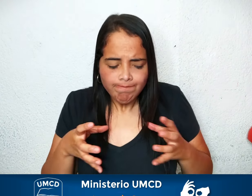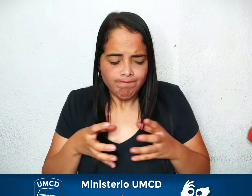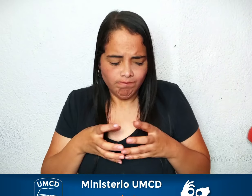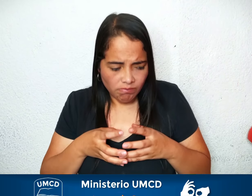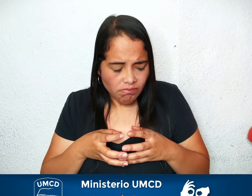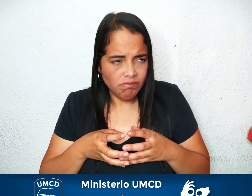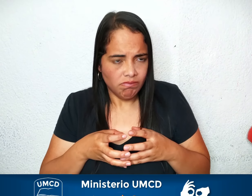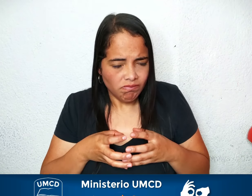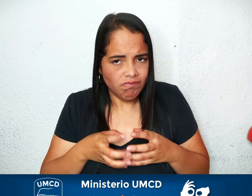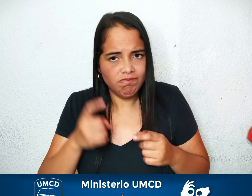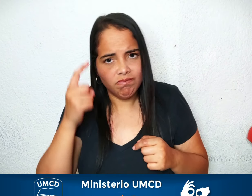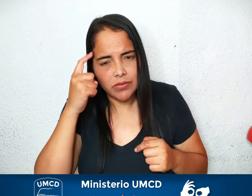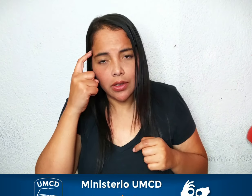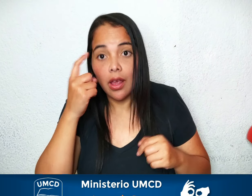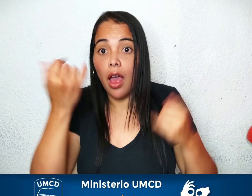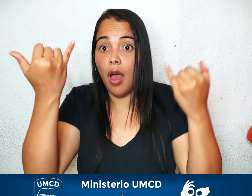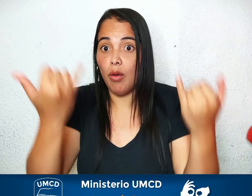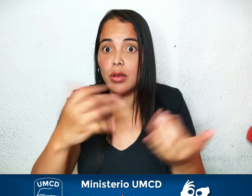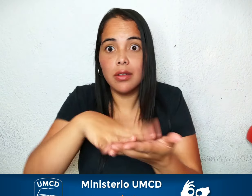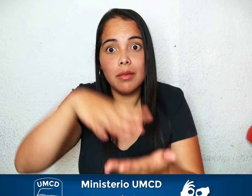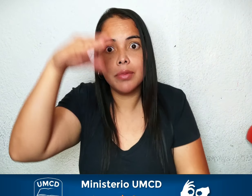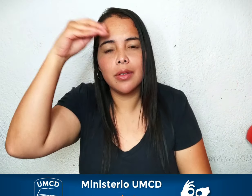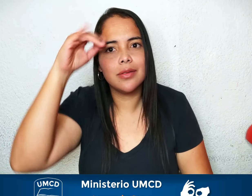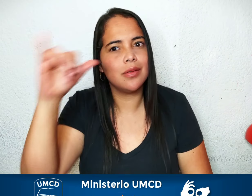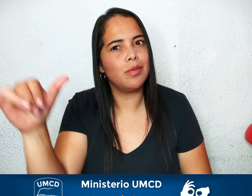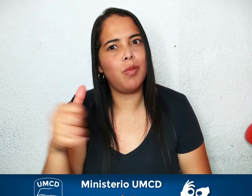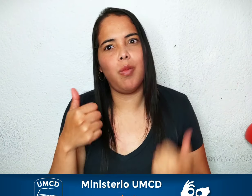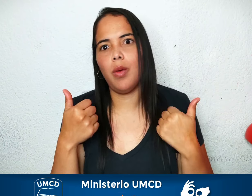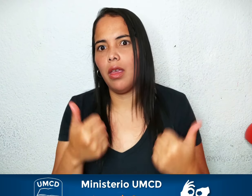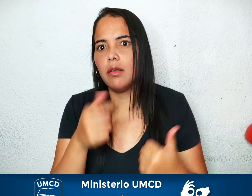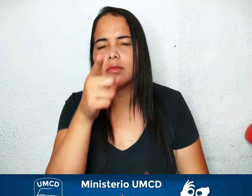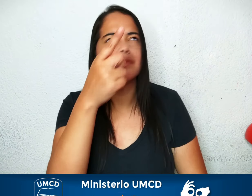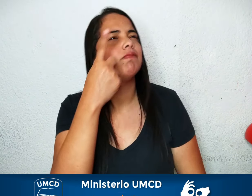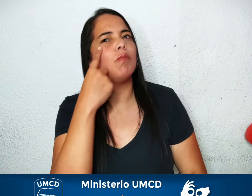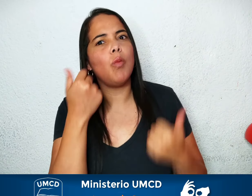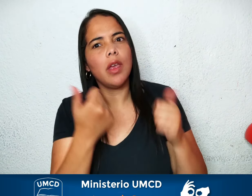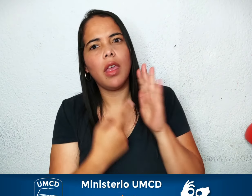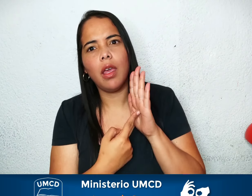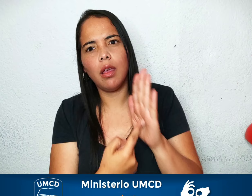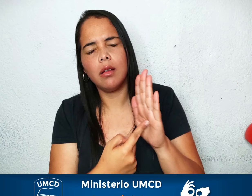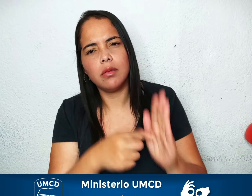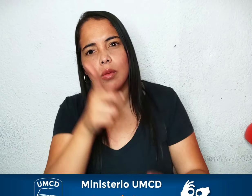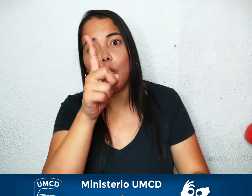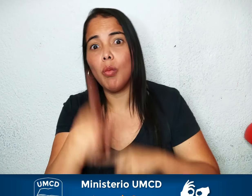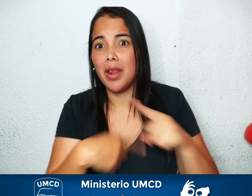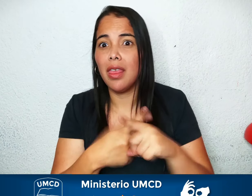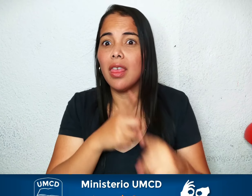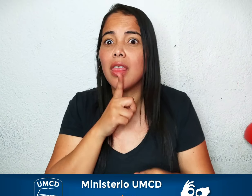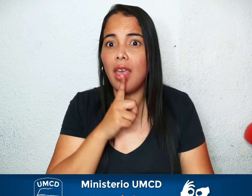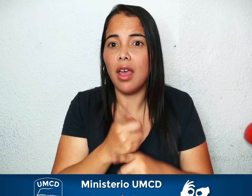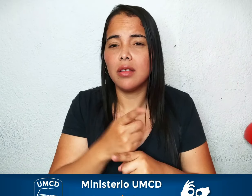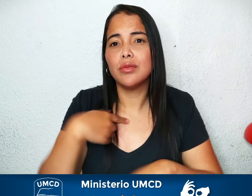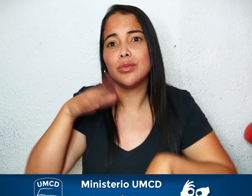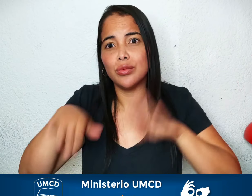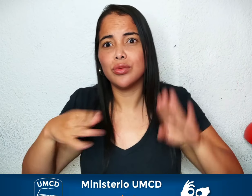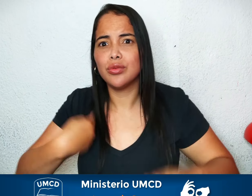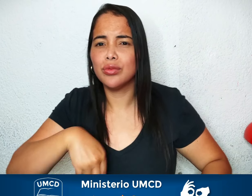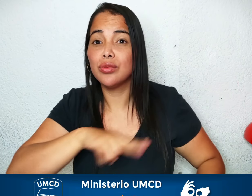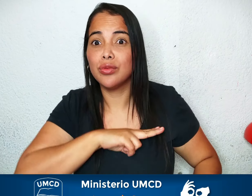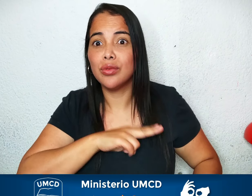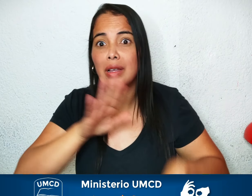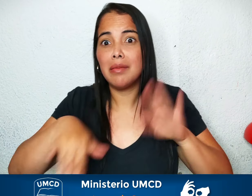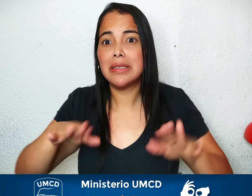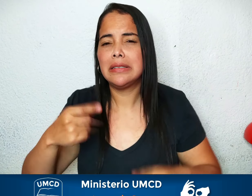y para mí, esta es una gran lección. Entre más estemos trabajando para reconstruir nuestras vidas,